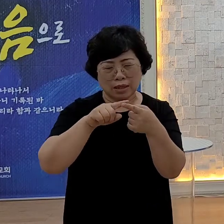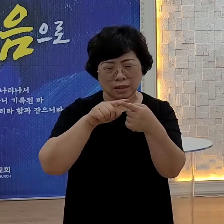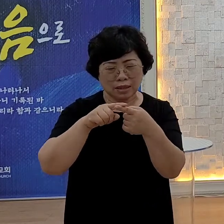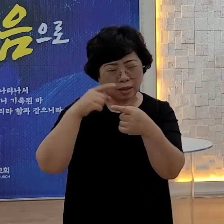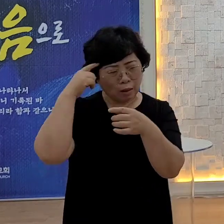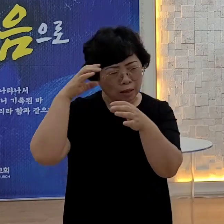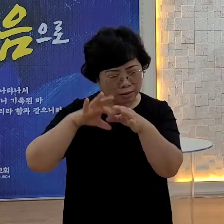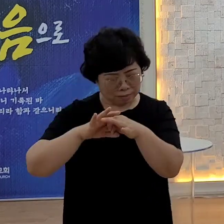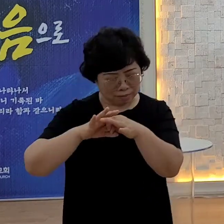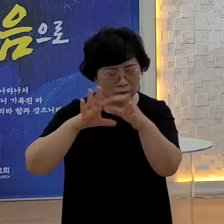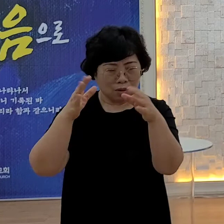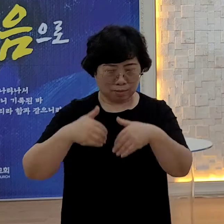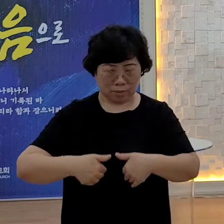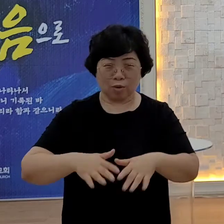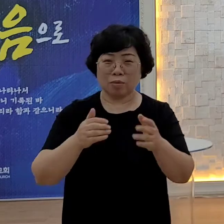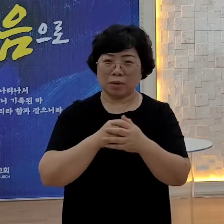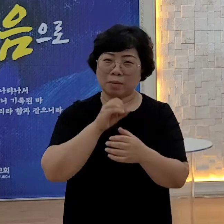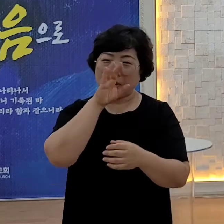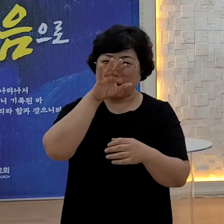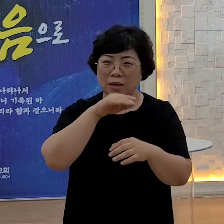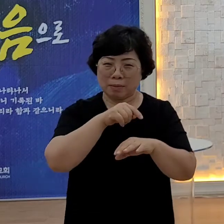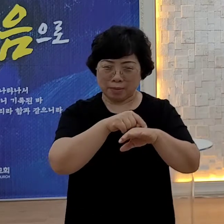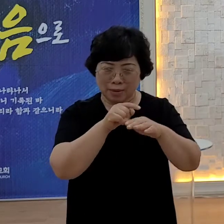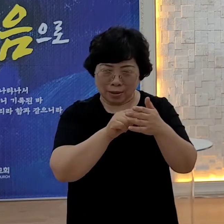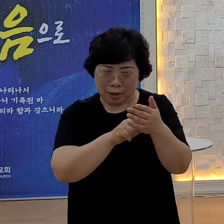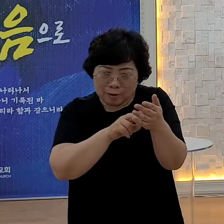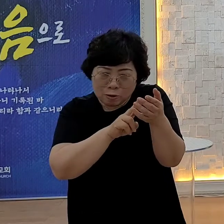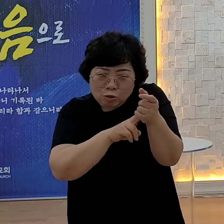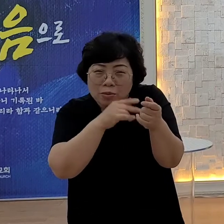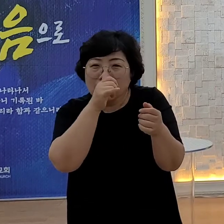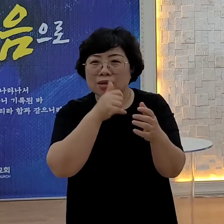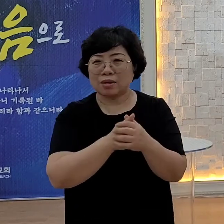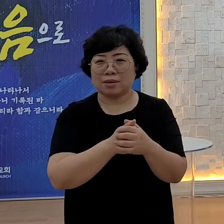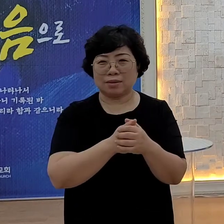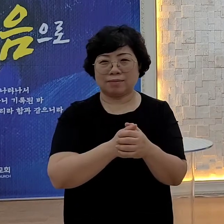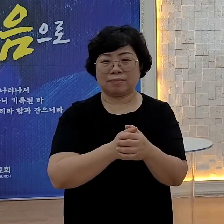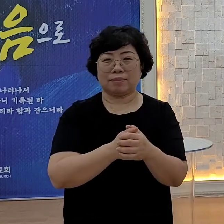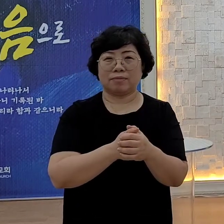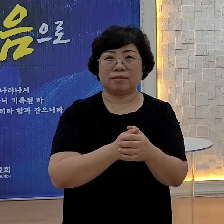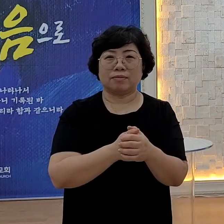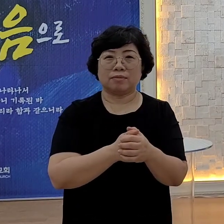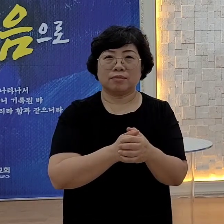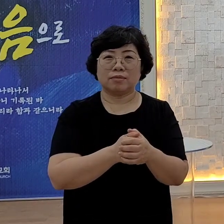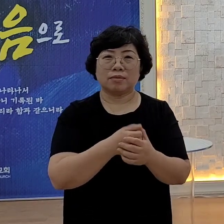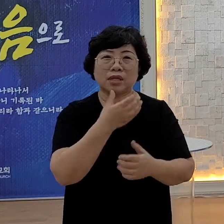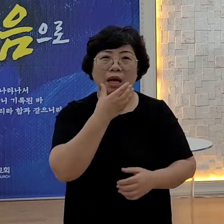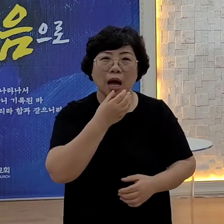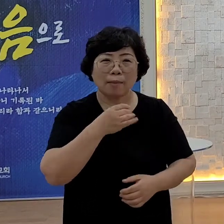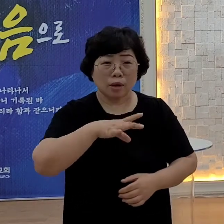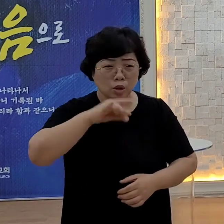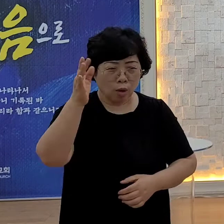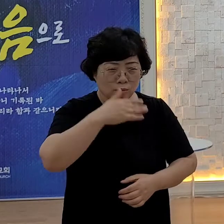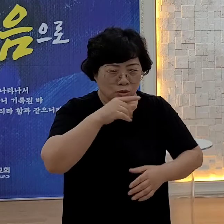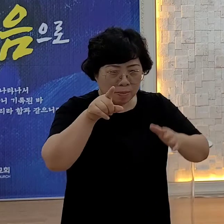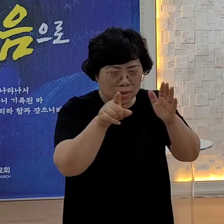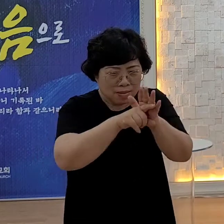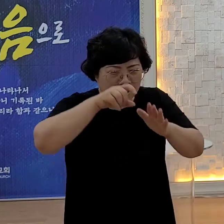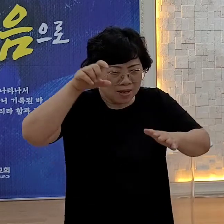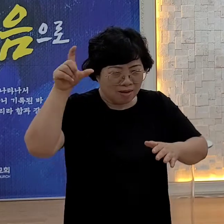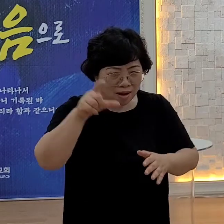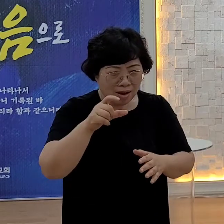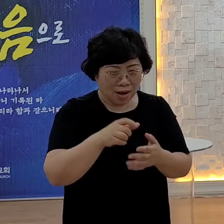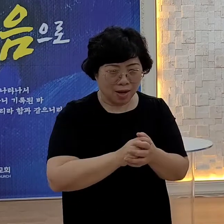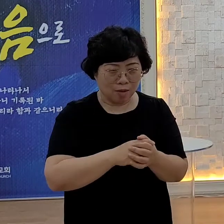보면 아브라함이요 결코 로봇가 아닙니다. 우리는 마치 이 믿음의 인물들을 막 무슨